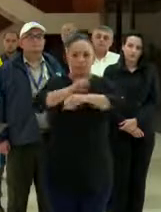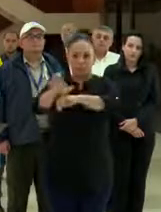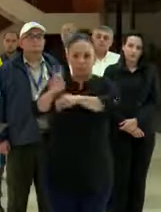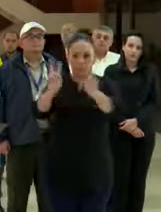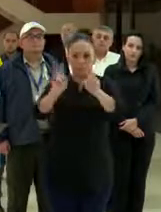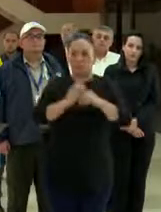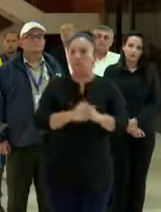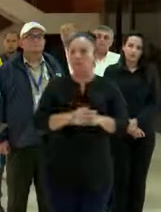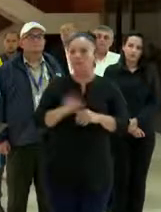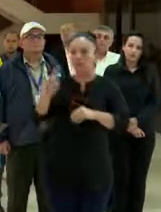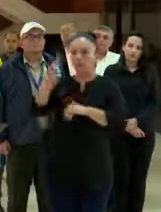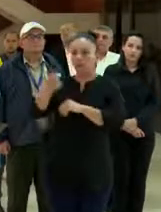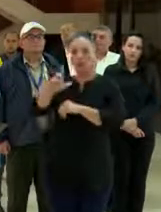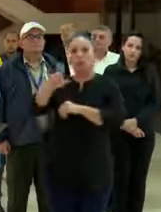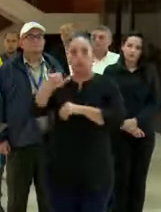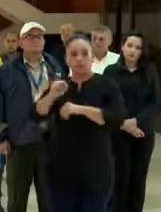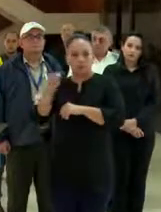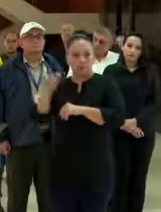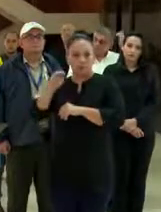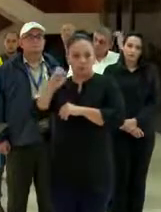La pregunta para don Luis.